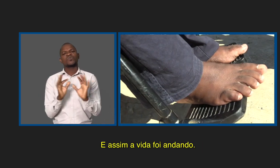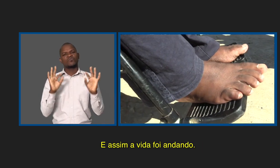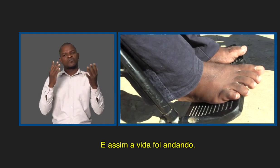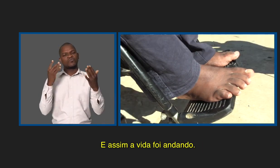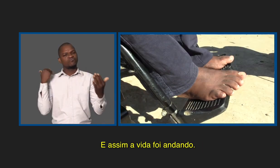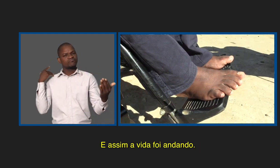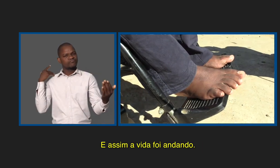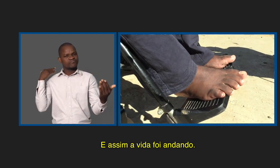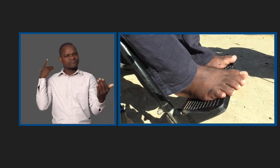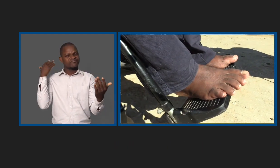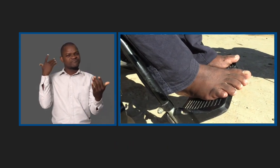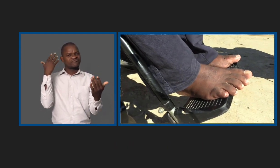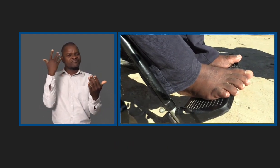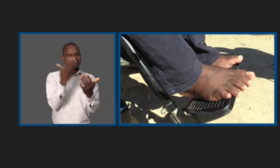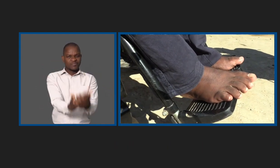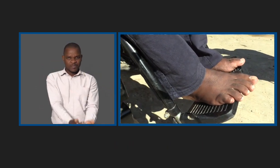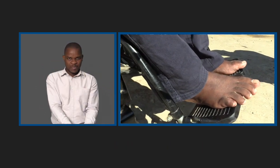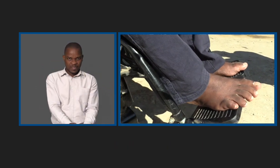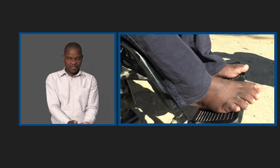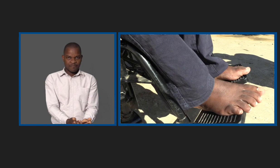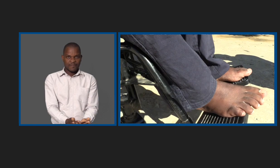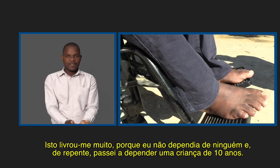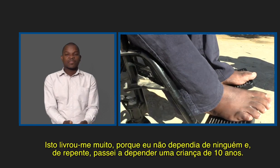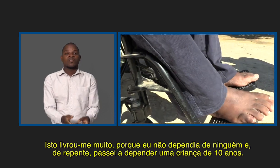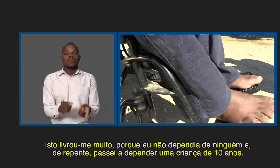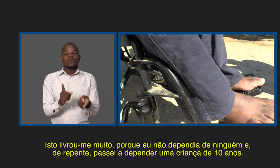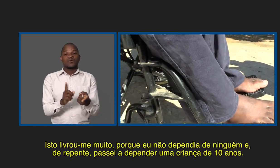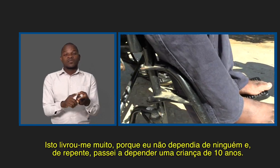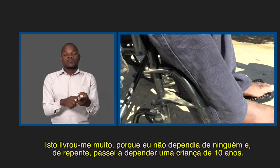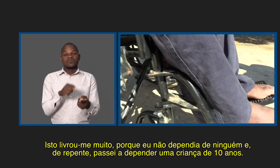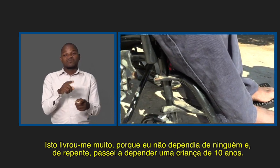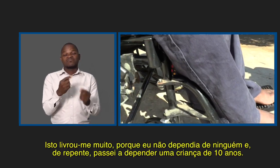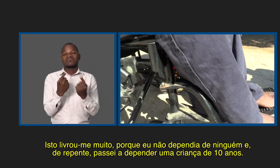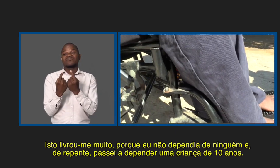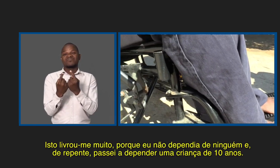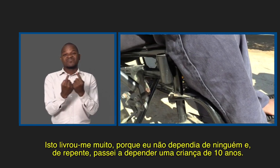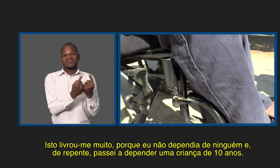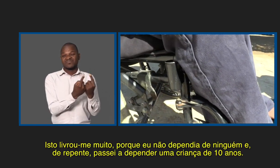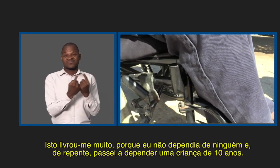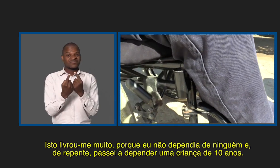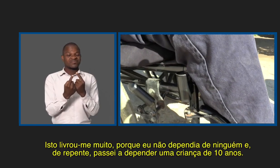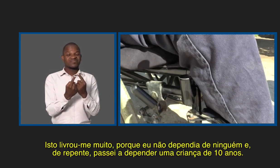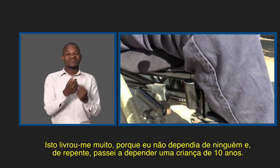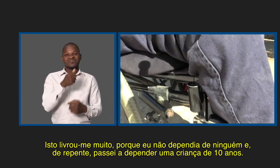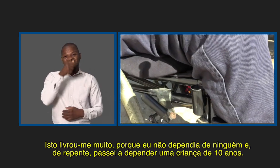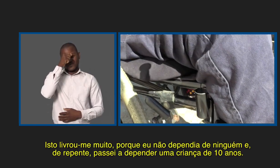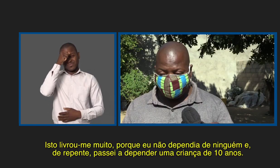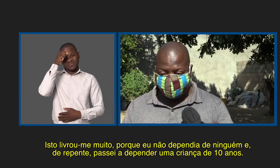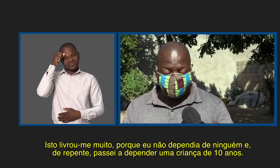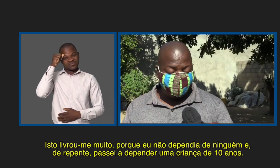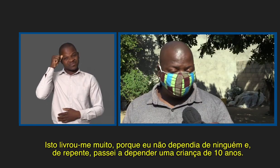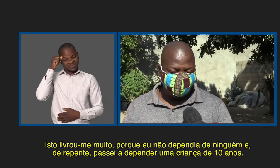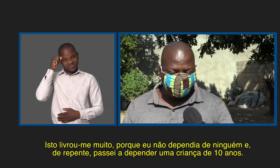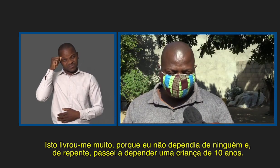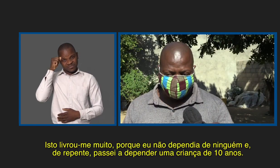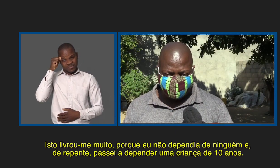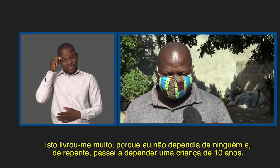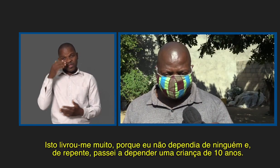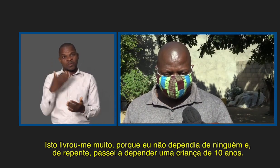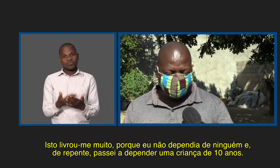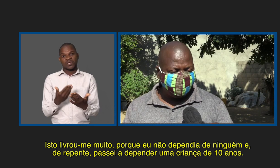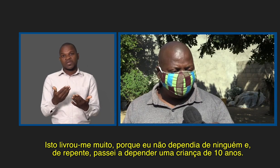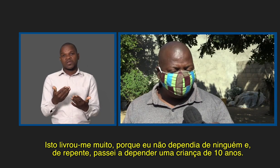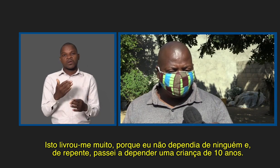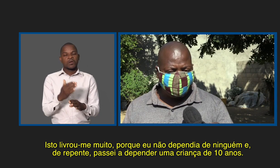assim, vida foi andando. Isso, me levou muito, muito, muito, porque, sabe, morou uma pessoa